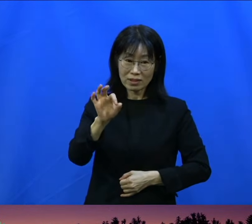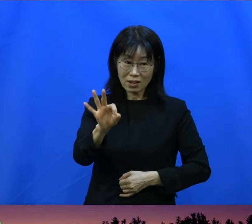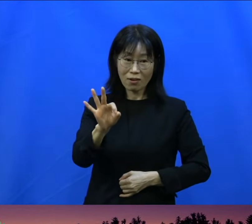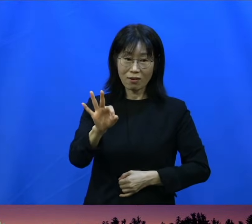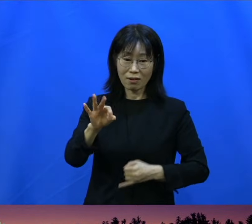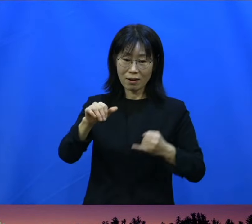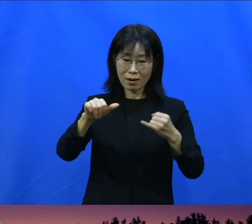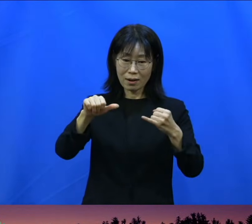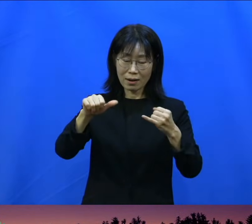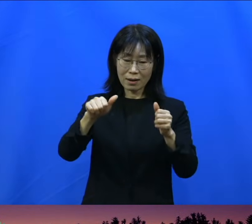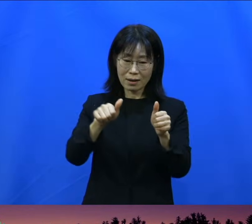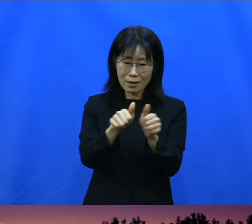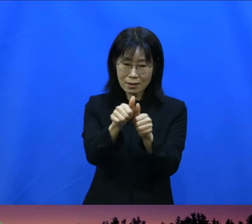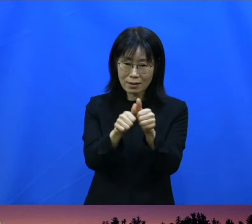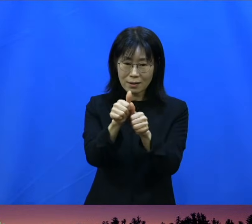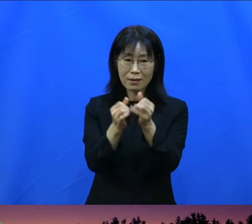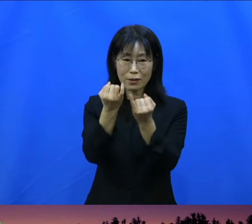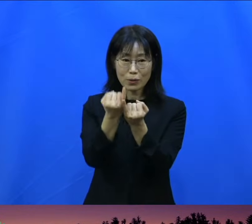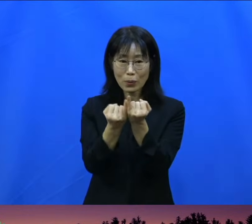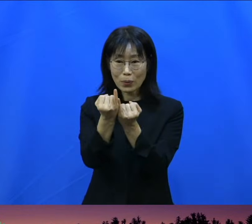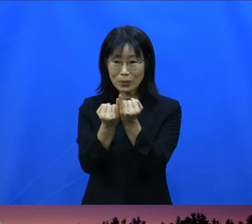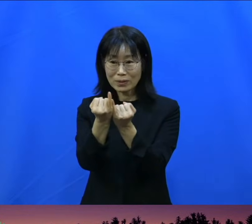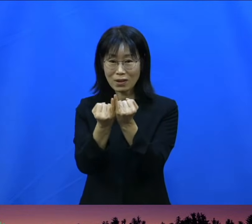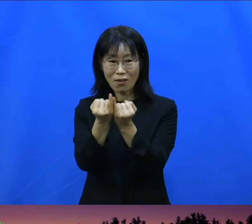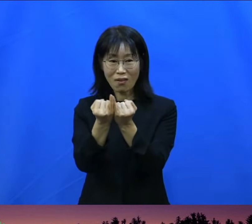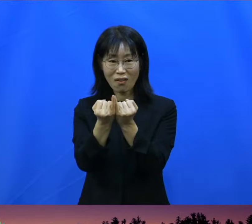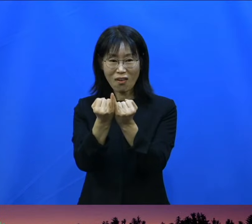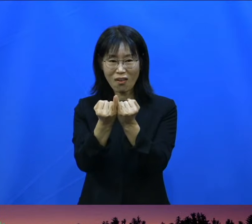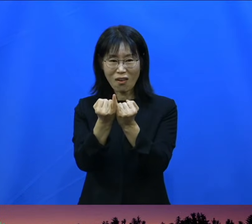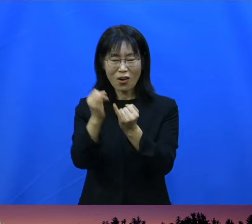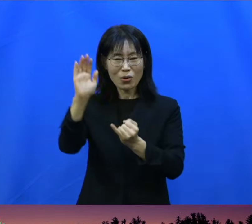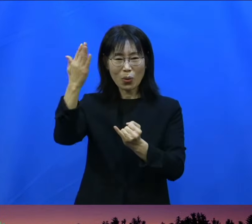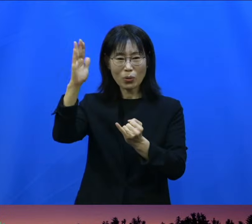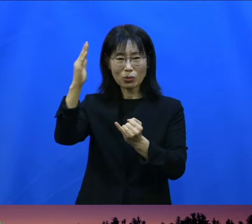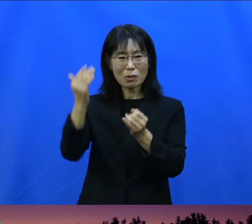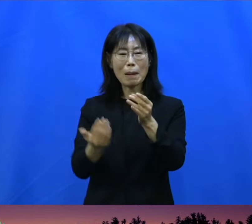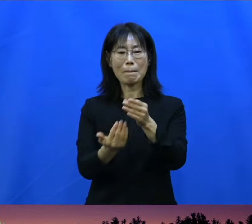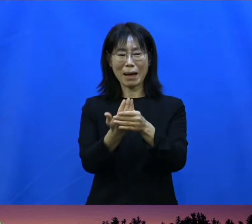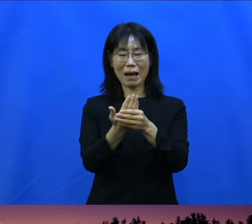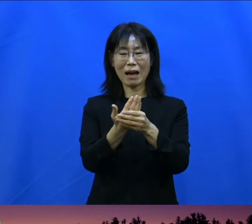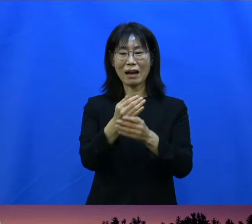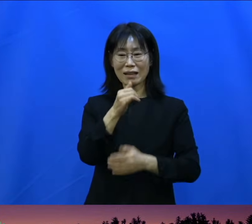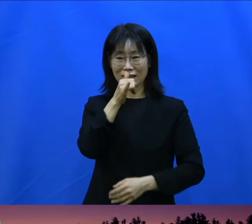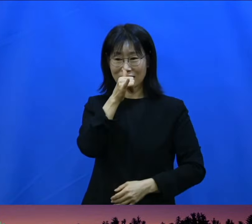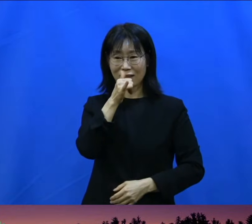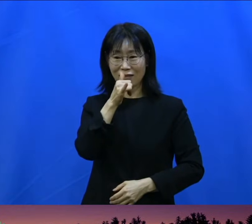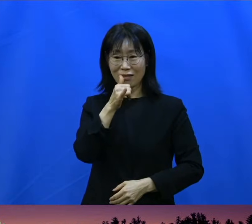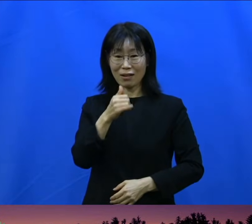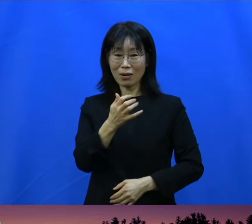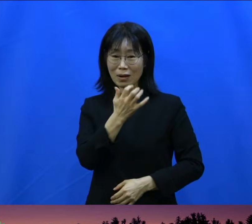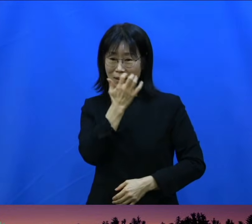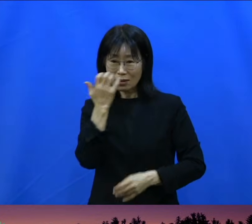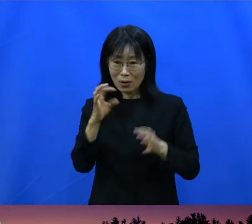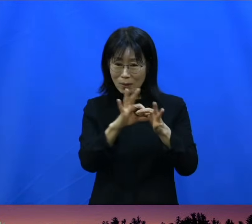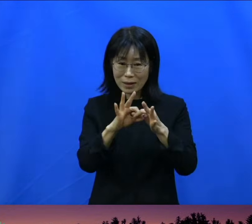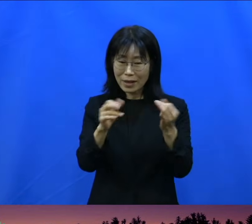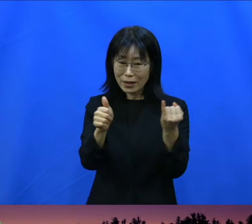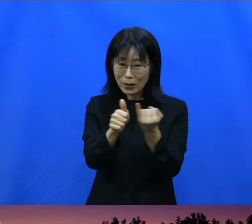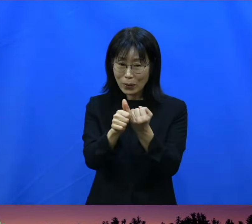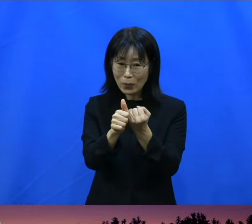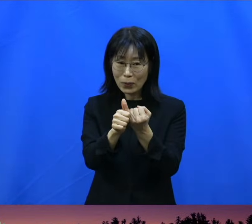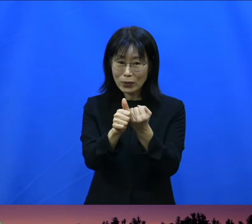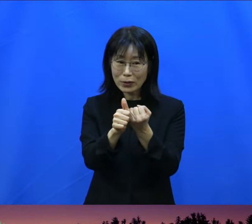지금 이게 뭐야? 전부 다 이 성이라고 하는 것도 얼마나 아름다운 결혼 관계 안에서만 주어지는 너무도 아름다운 것인데